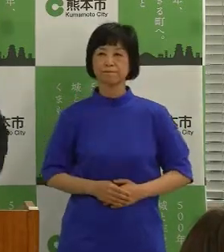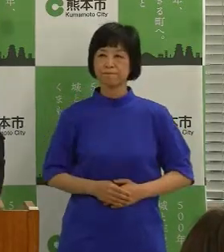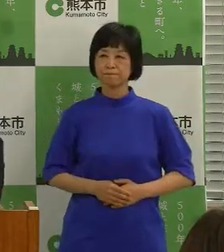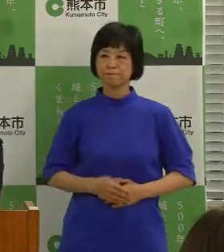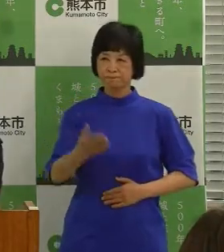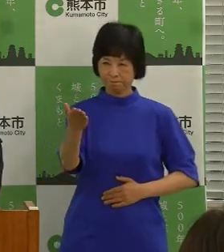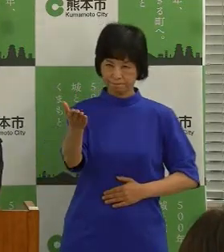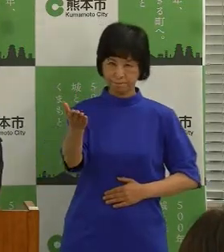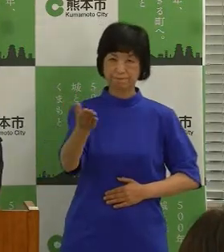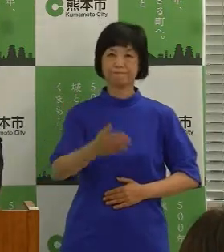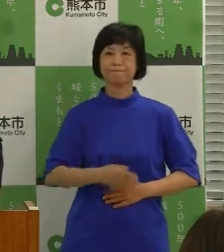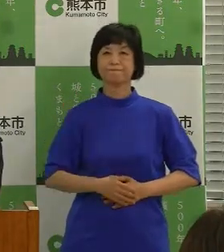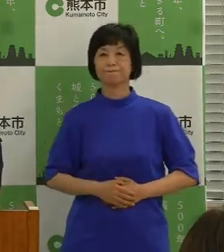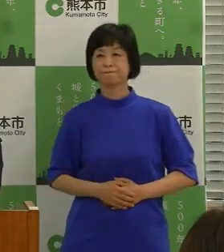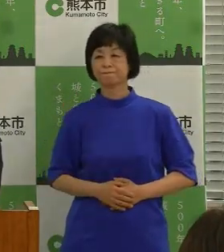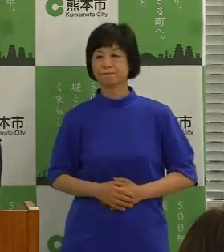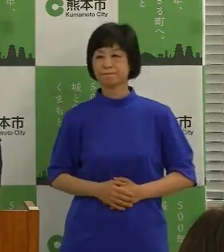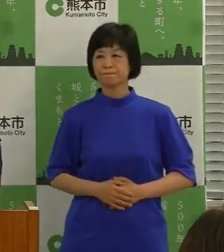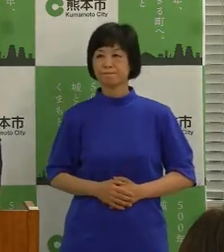こちら